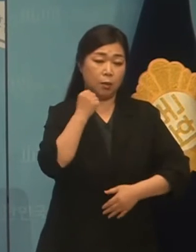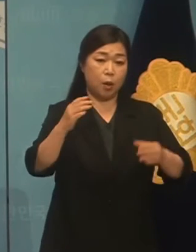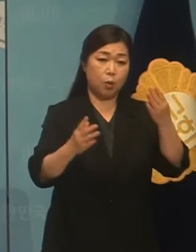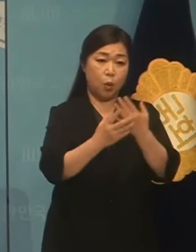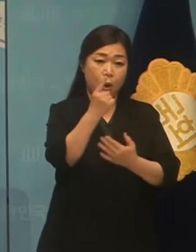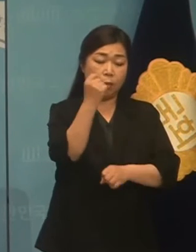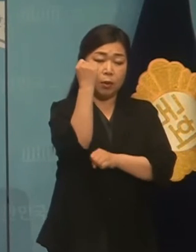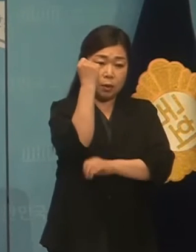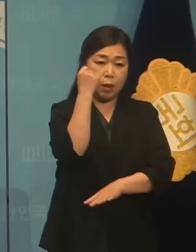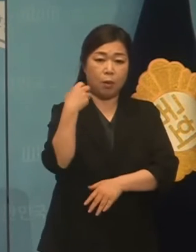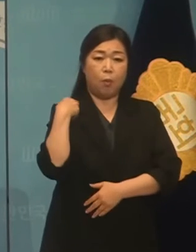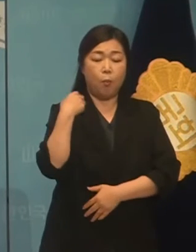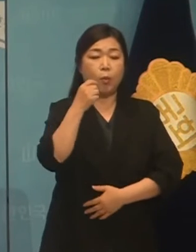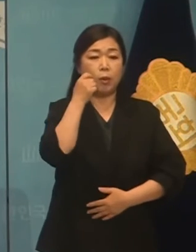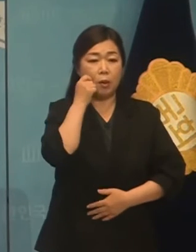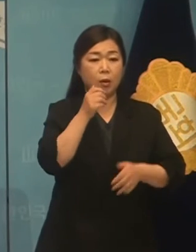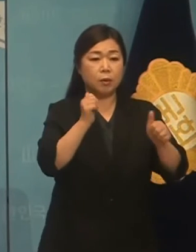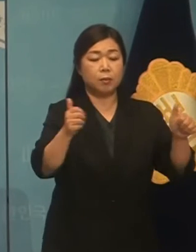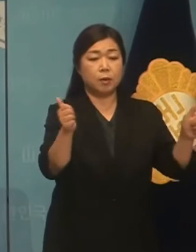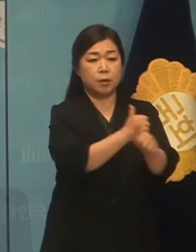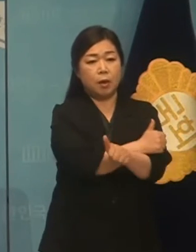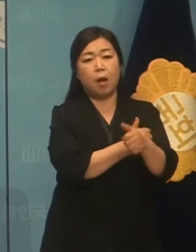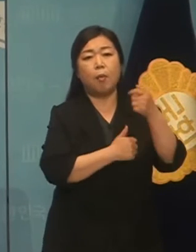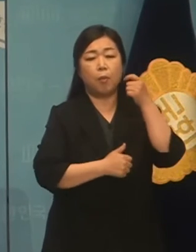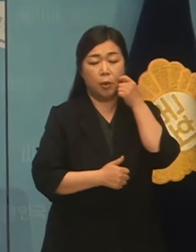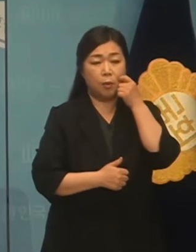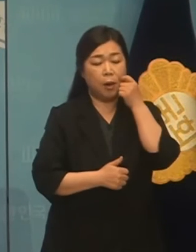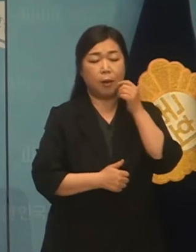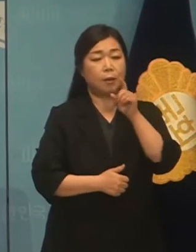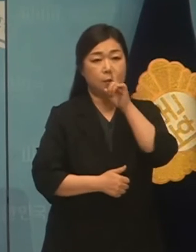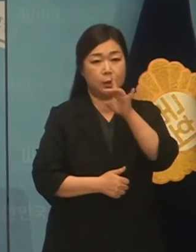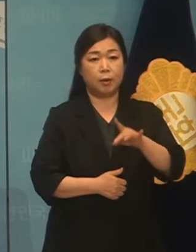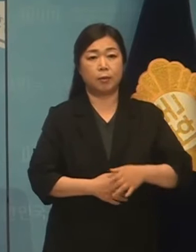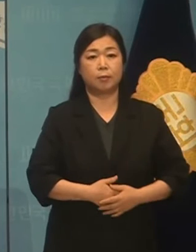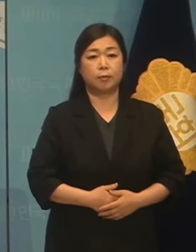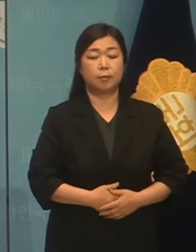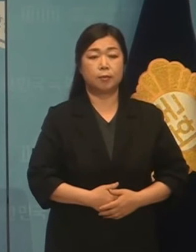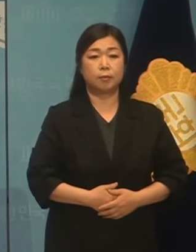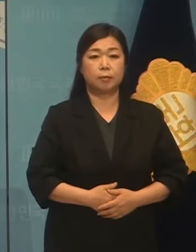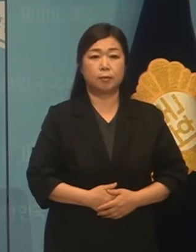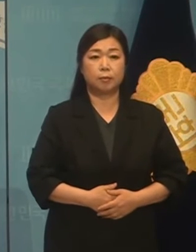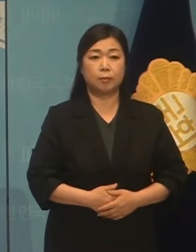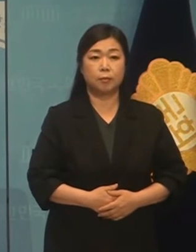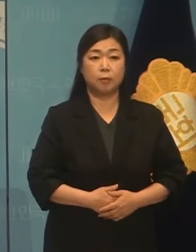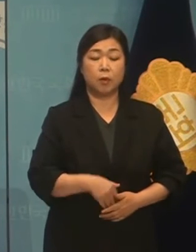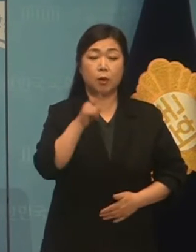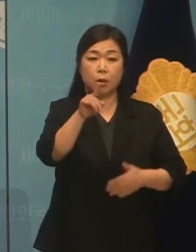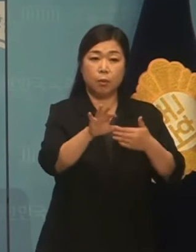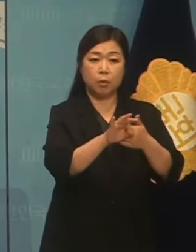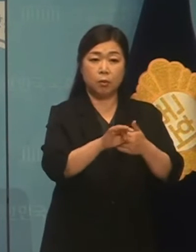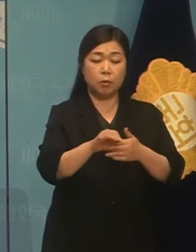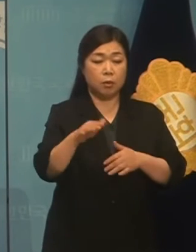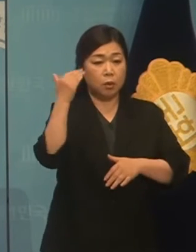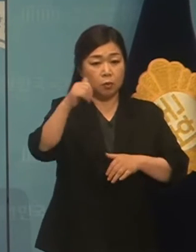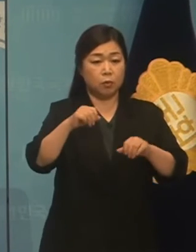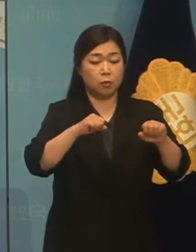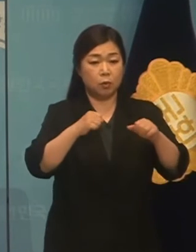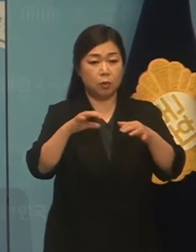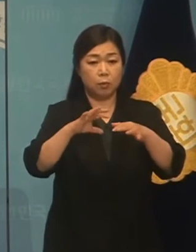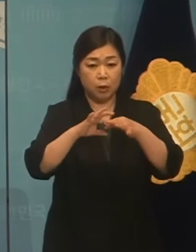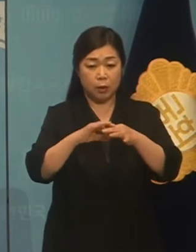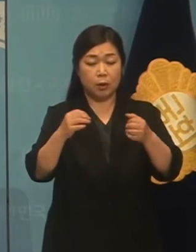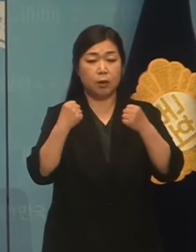못해서 정권 심판의 대우가 흐트러지는 일이 있어서는 안 됩니다. 그러려면 우리 당은 한국을